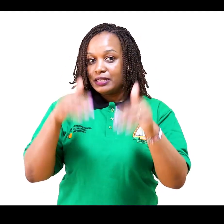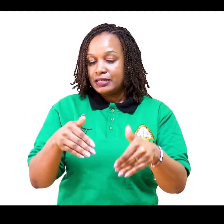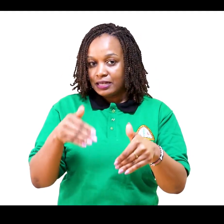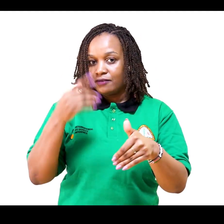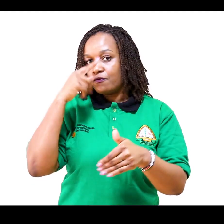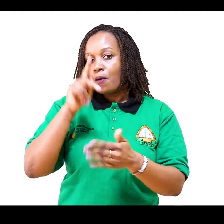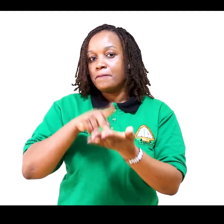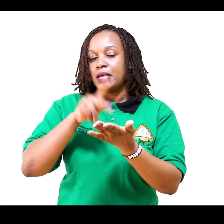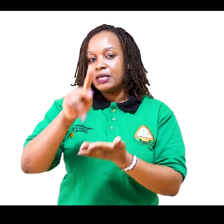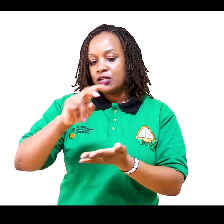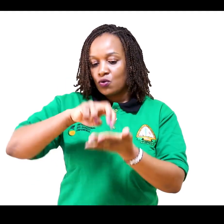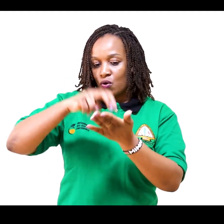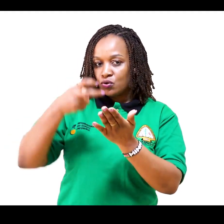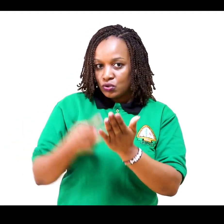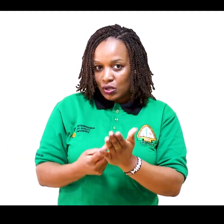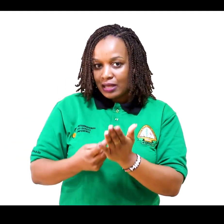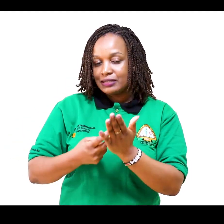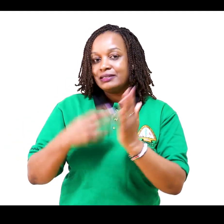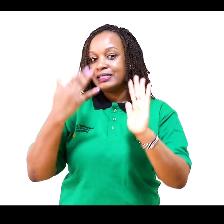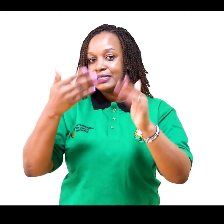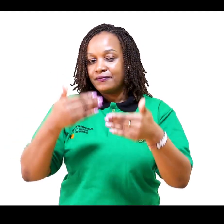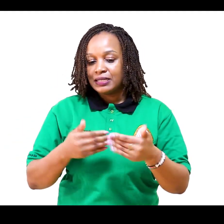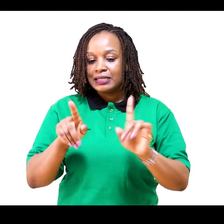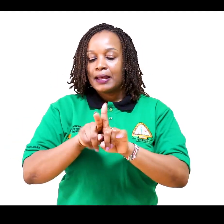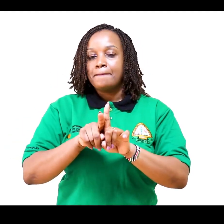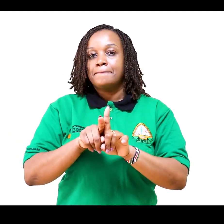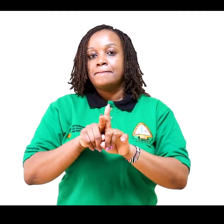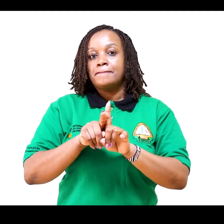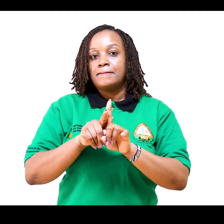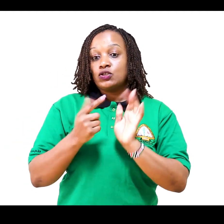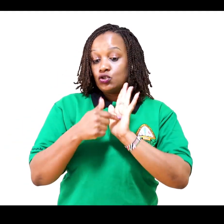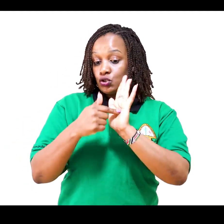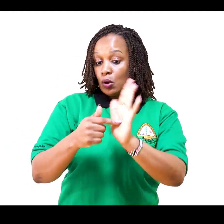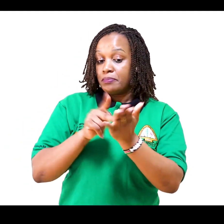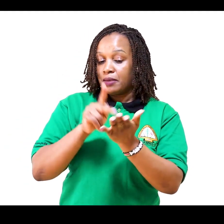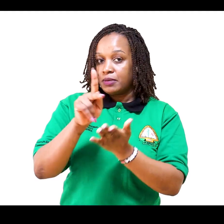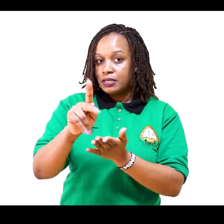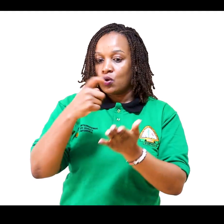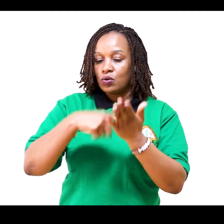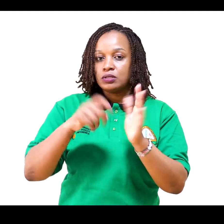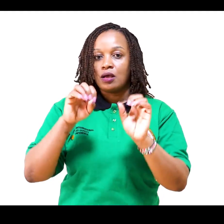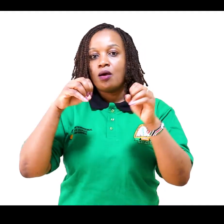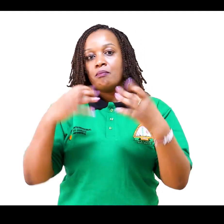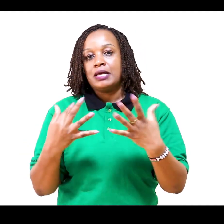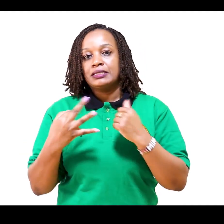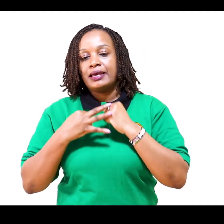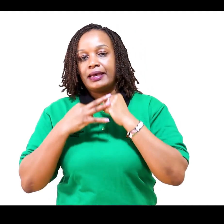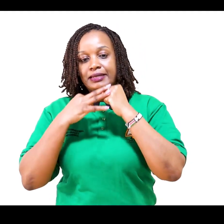800 hadi shilingi 14,000 kulingana na idadi ya vigezo vitakavyochambuliwa mara